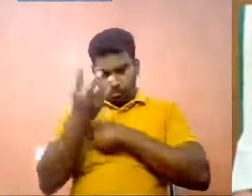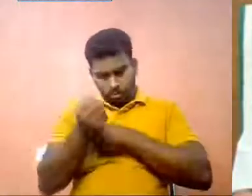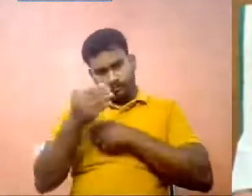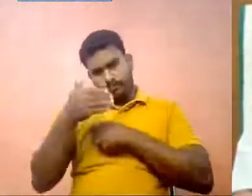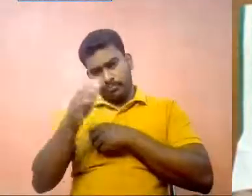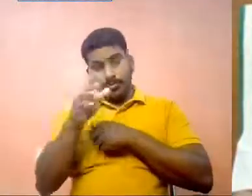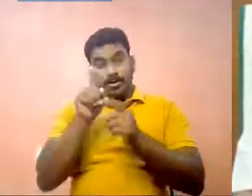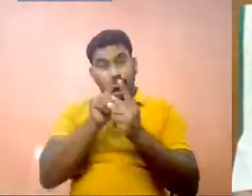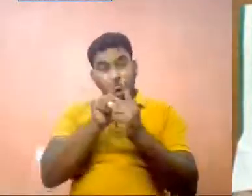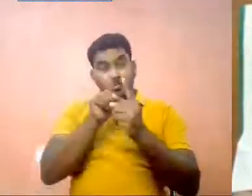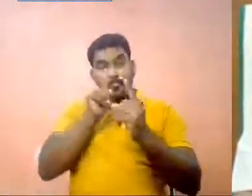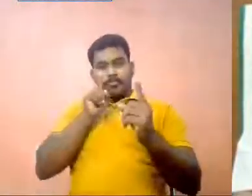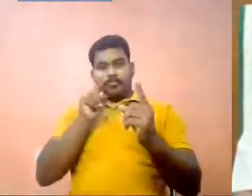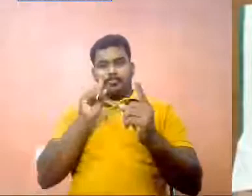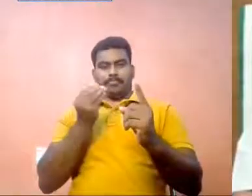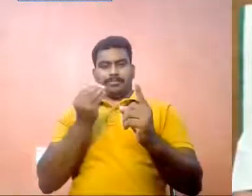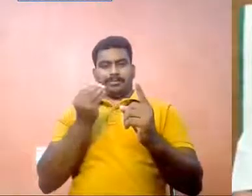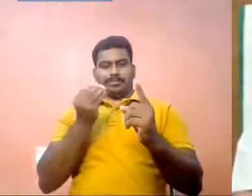ഏറ്റവും